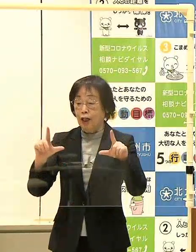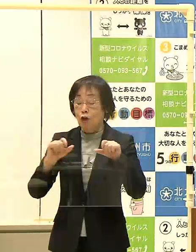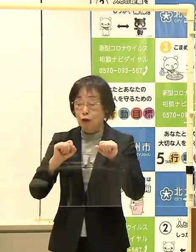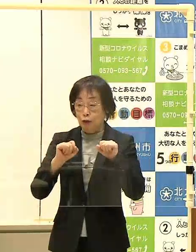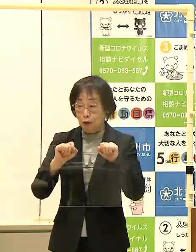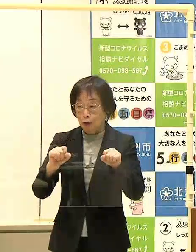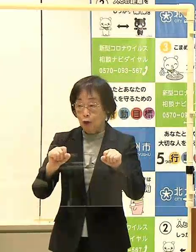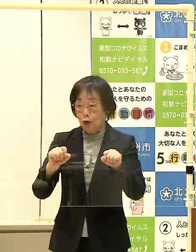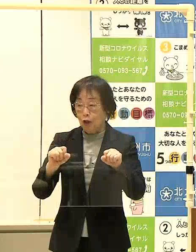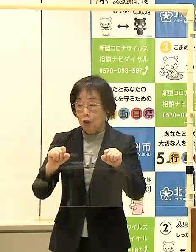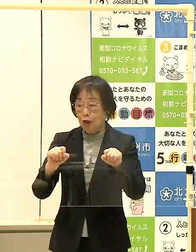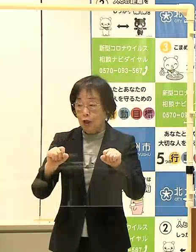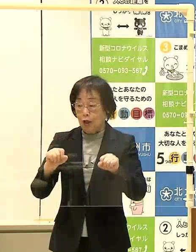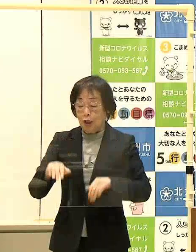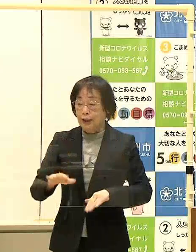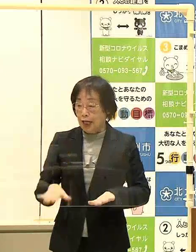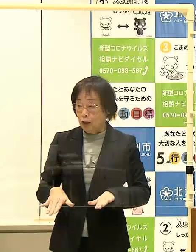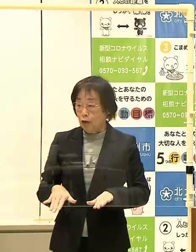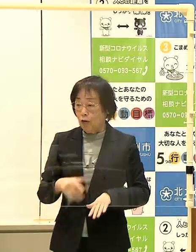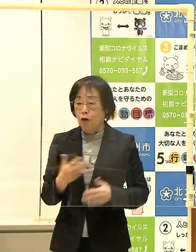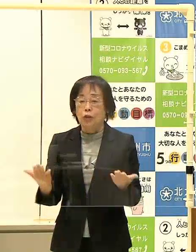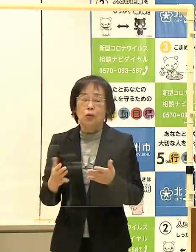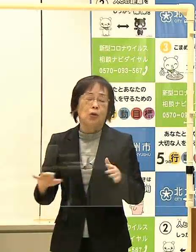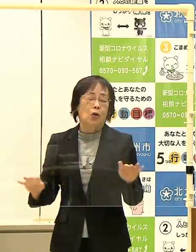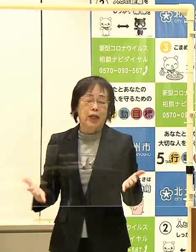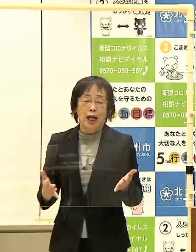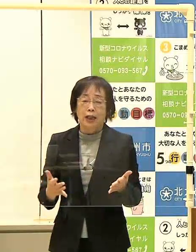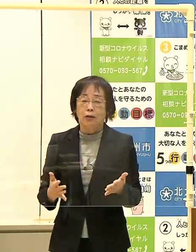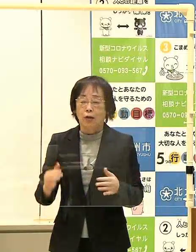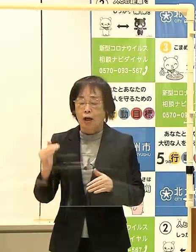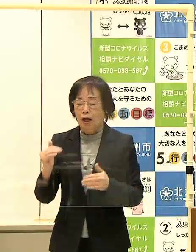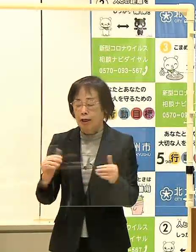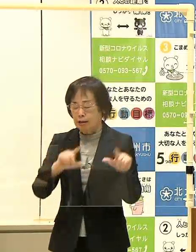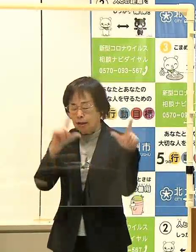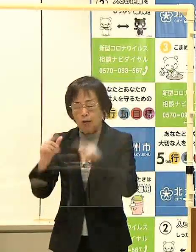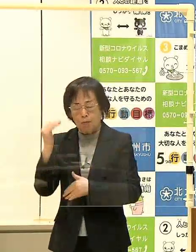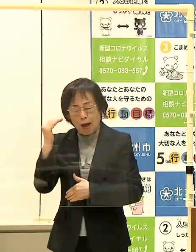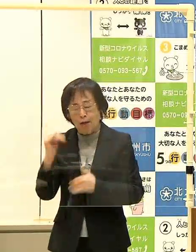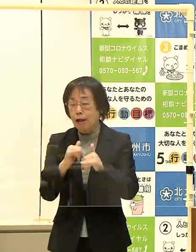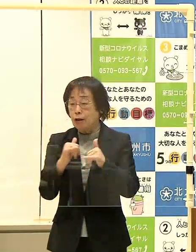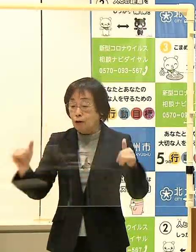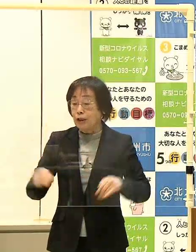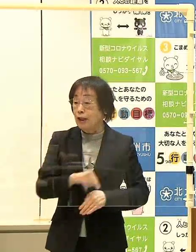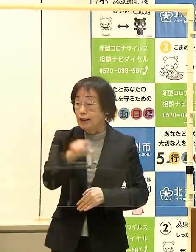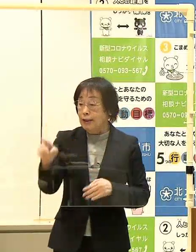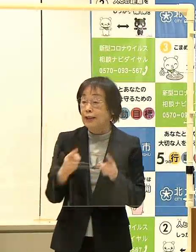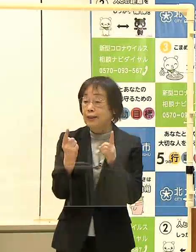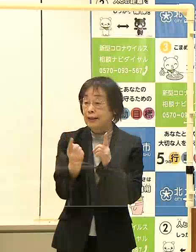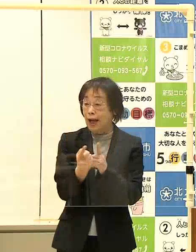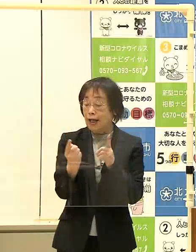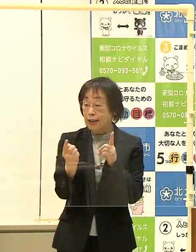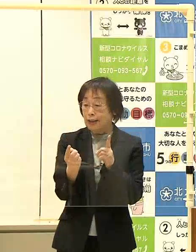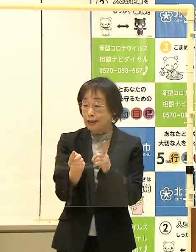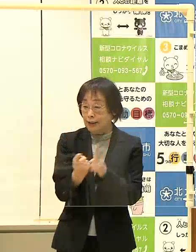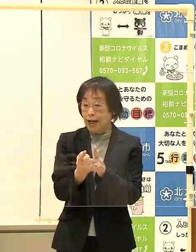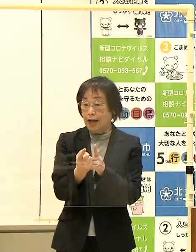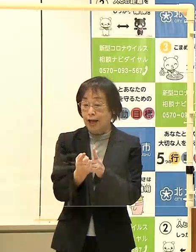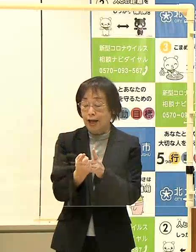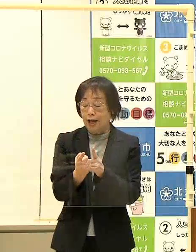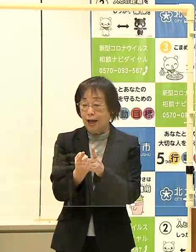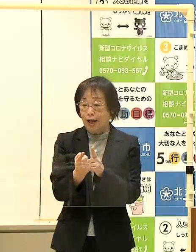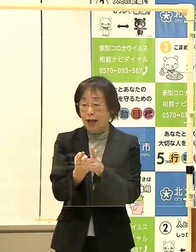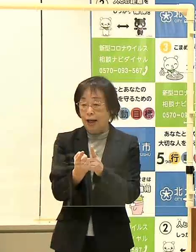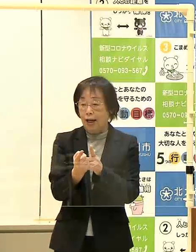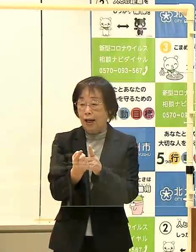そうした方々のことが上の前に浮かぶと思いましたそうした意味では考えていなかったということは